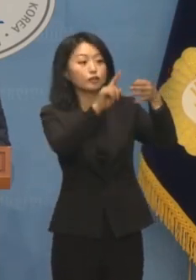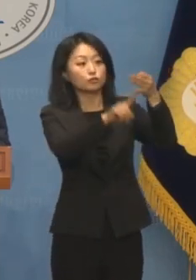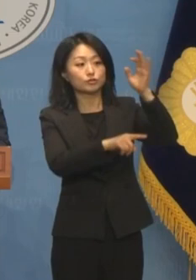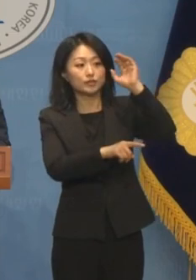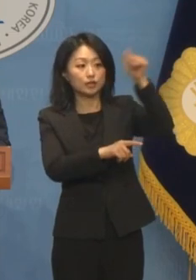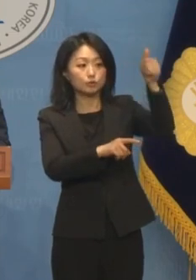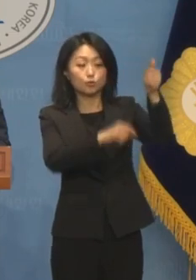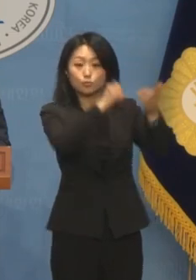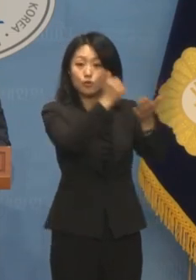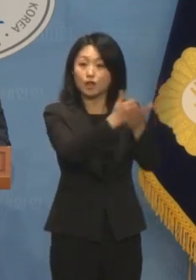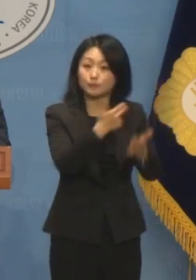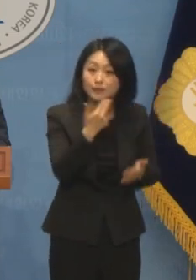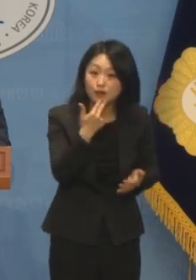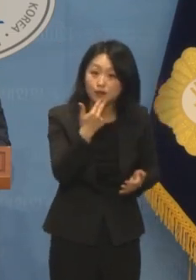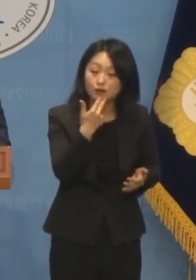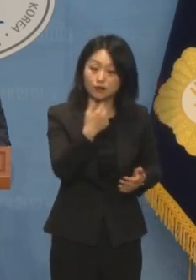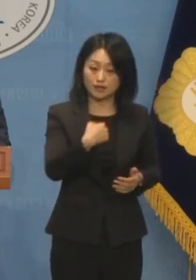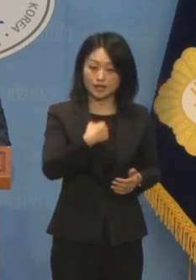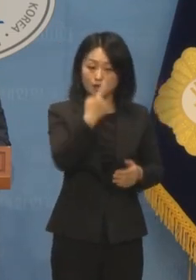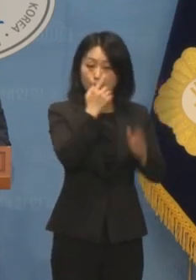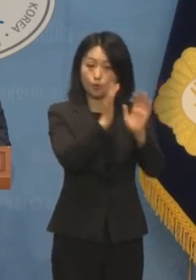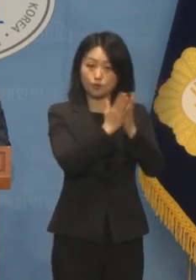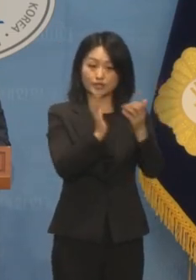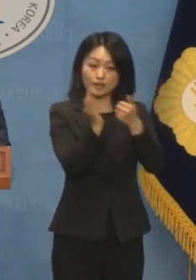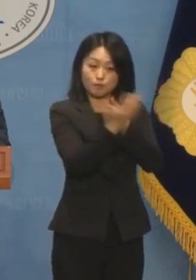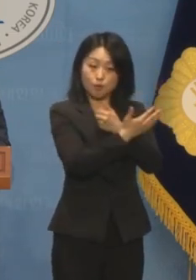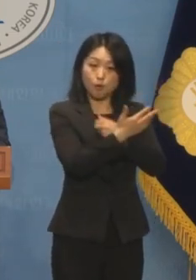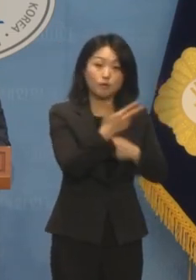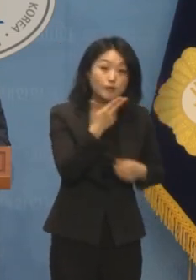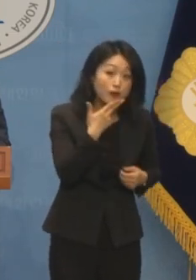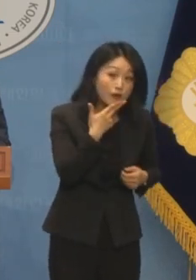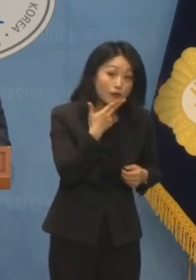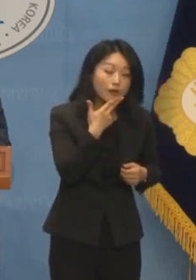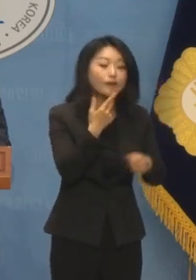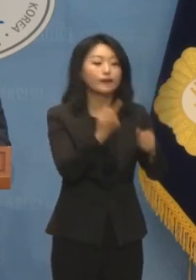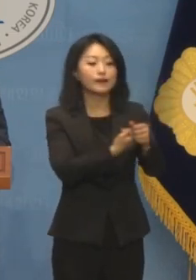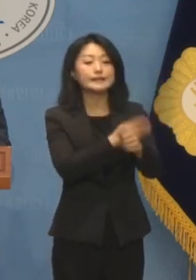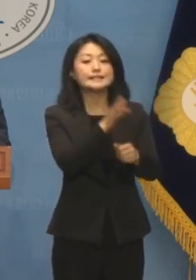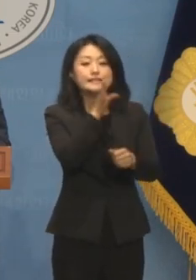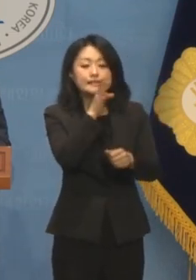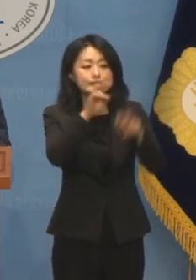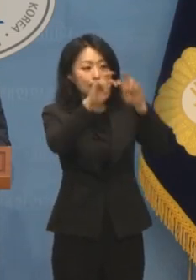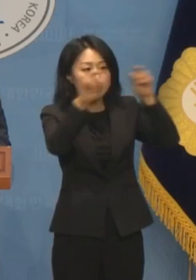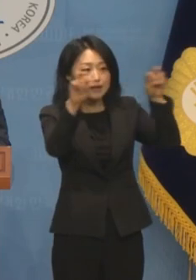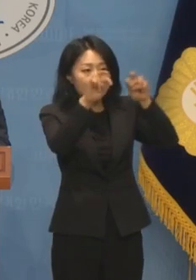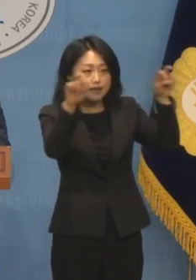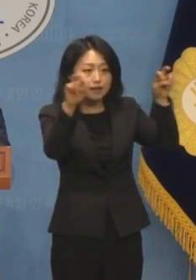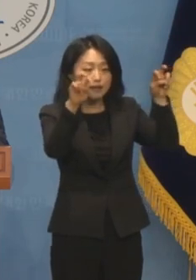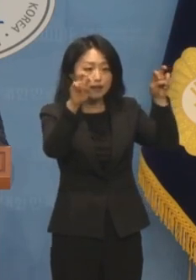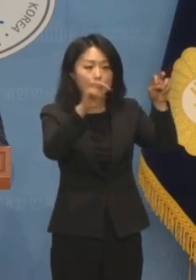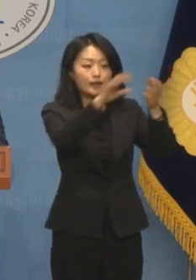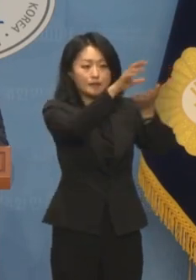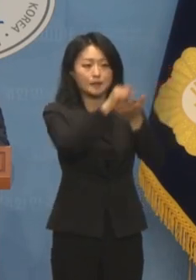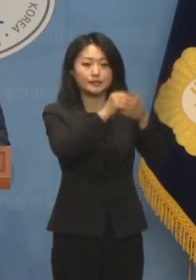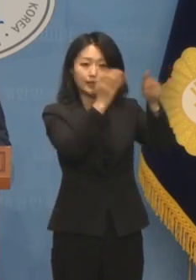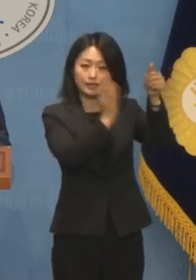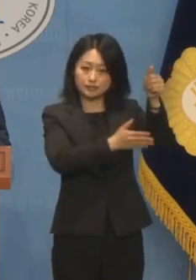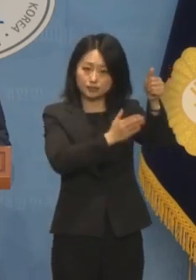지은 죄가 없고 자신을 지키려고 하는 것이 아니라면 진실 규명의 길을 막지 말고